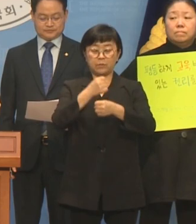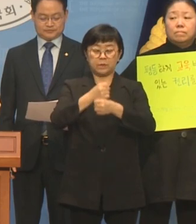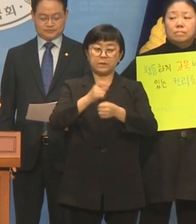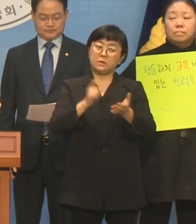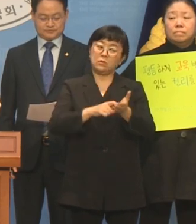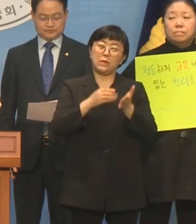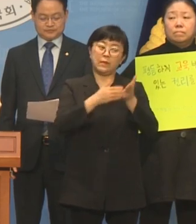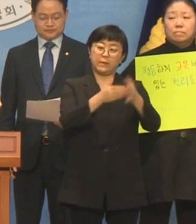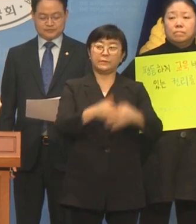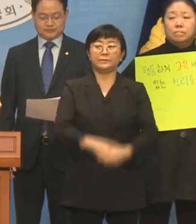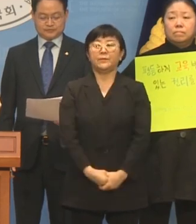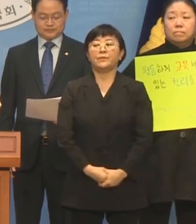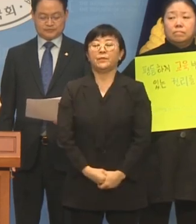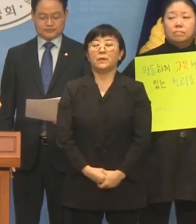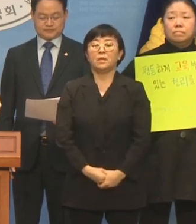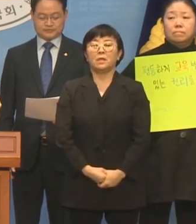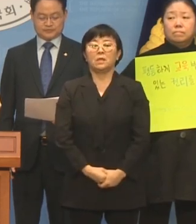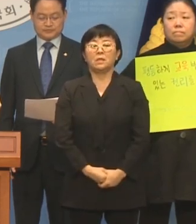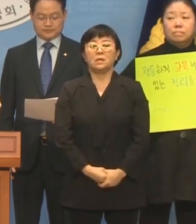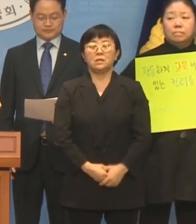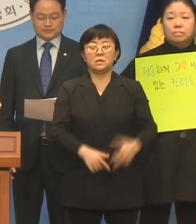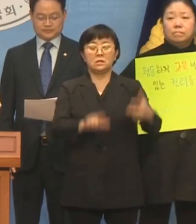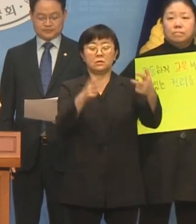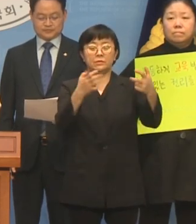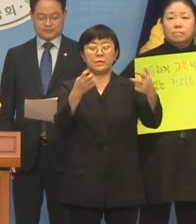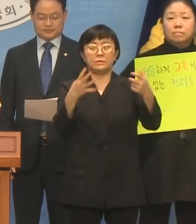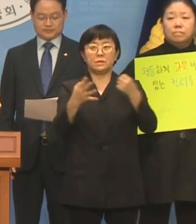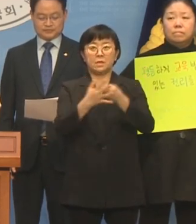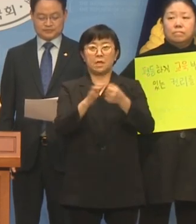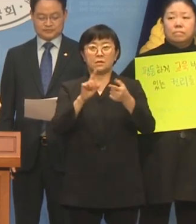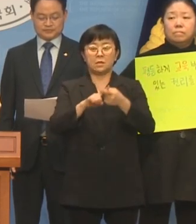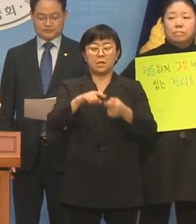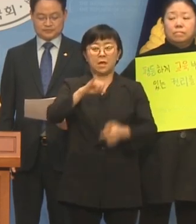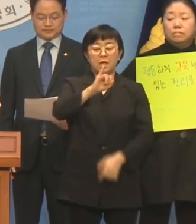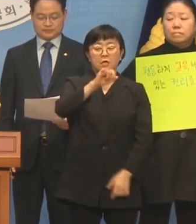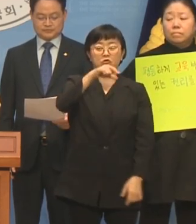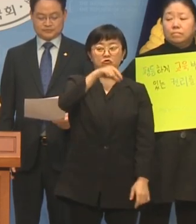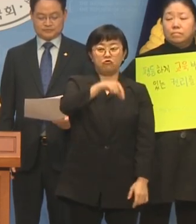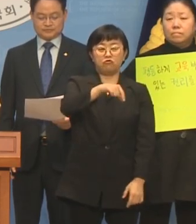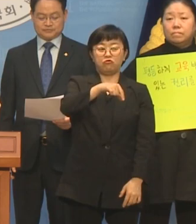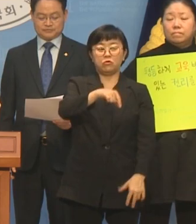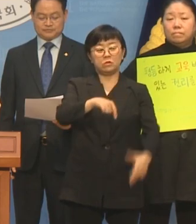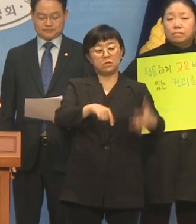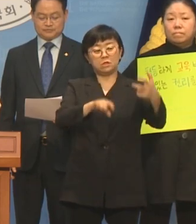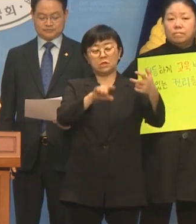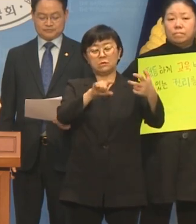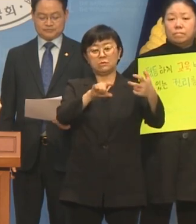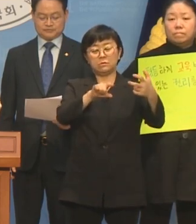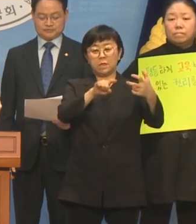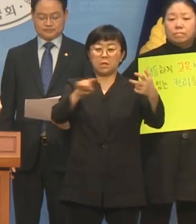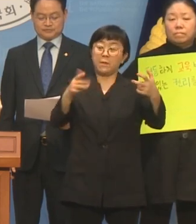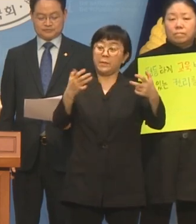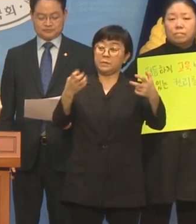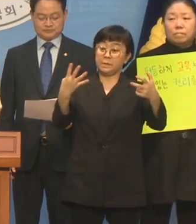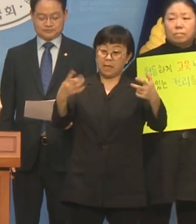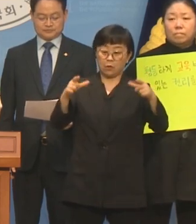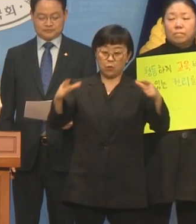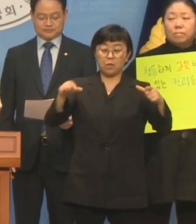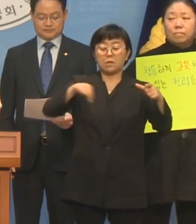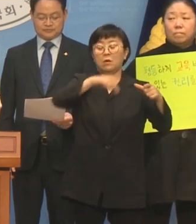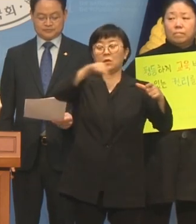촉구한다. 경계성 지능인은 지능지수 IQ가 70에서 84의 범주에 속하는